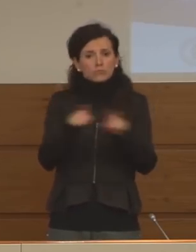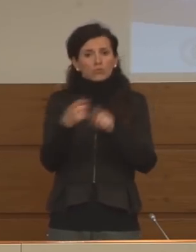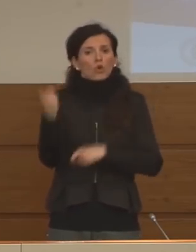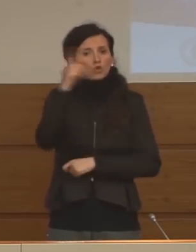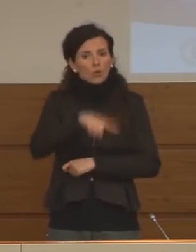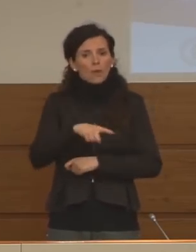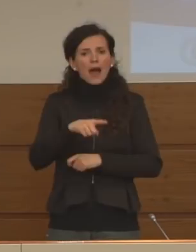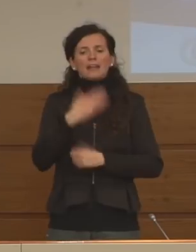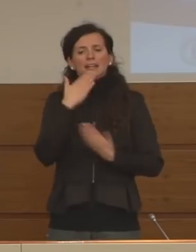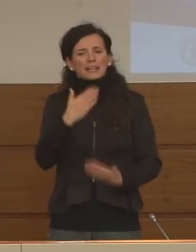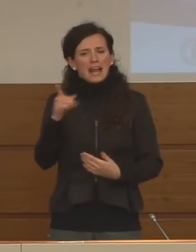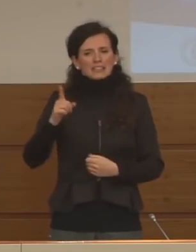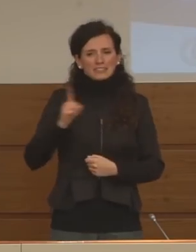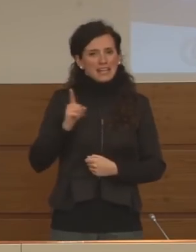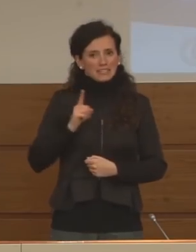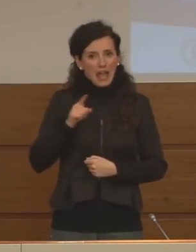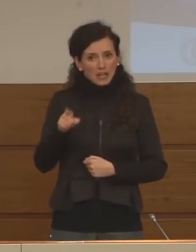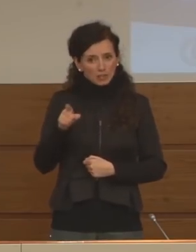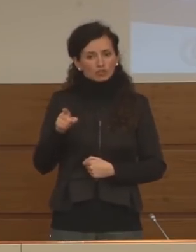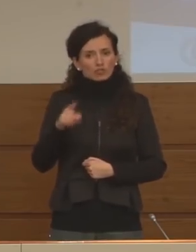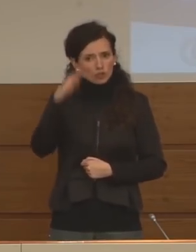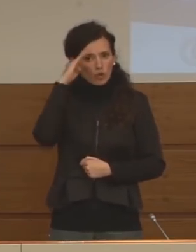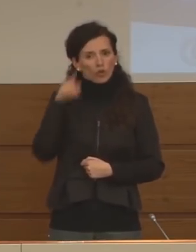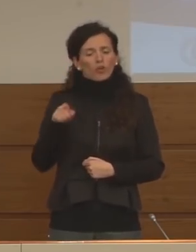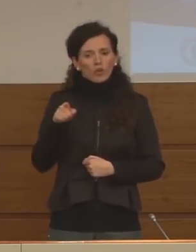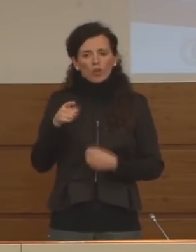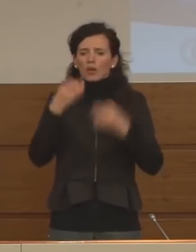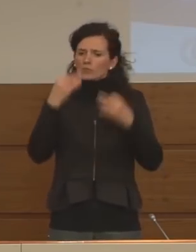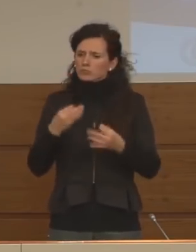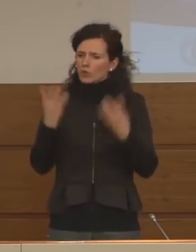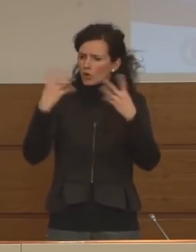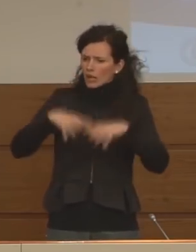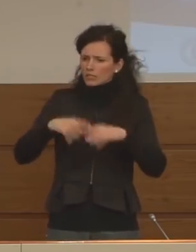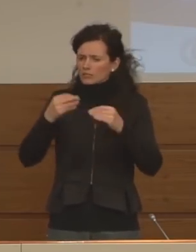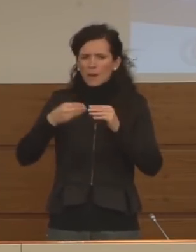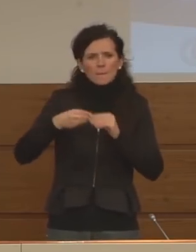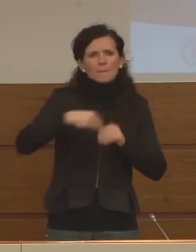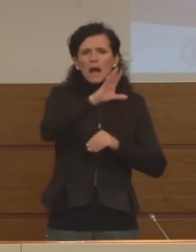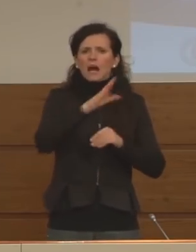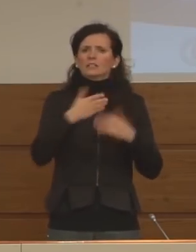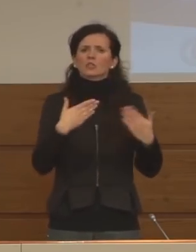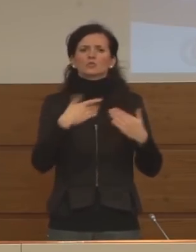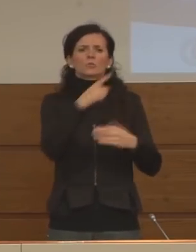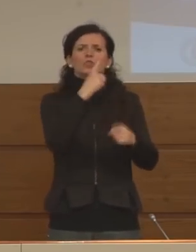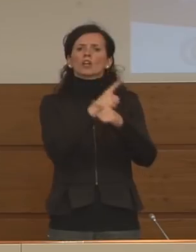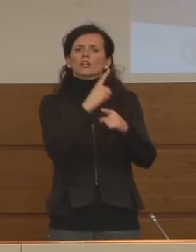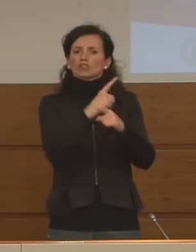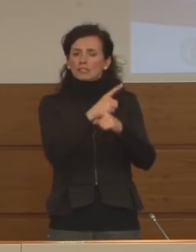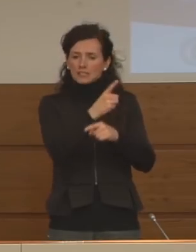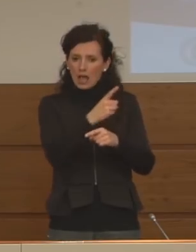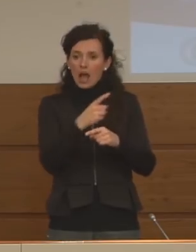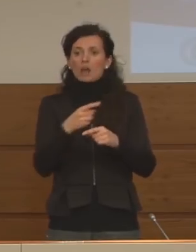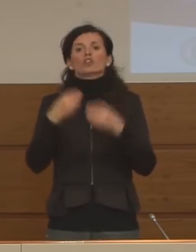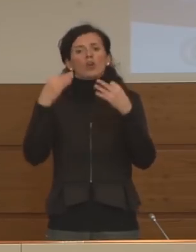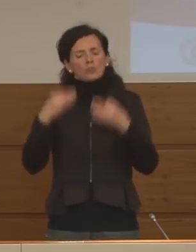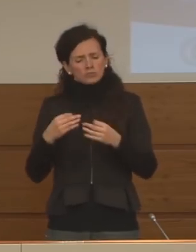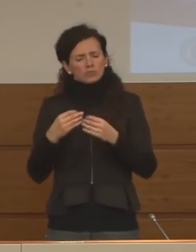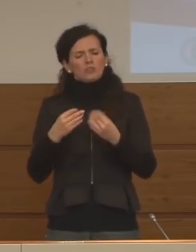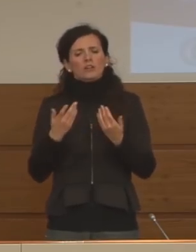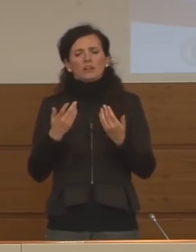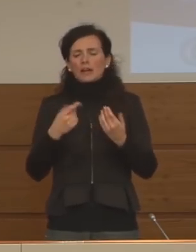al contributo dell'esercito il tempo per far arriva per farle arrivare dove servono arriverà il momento